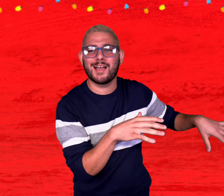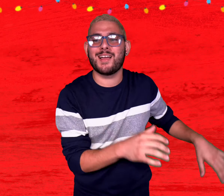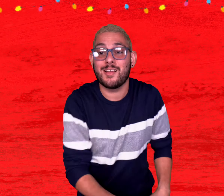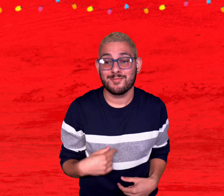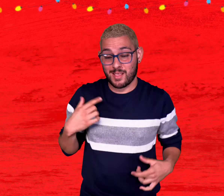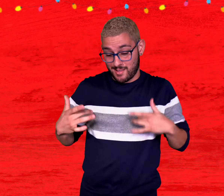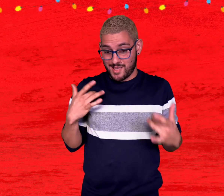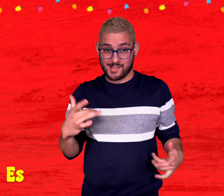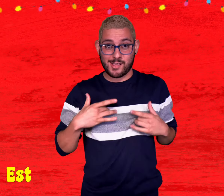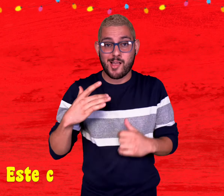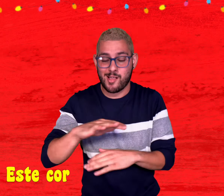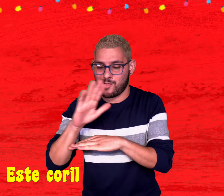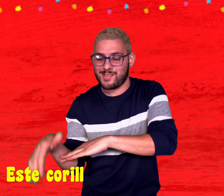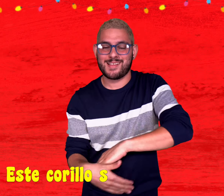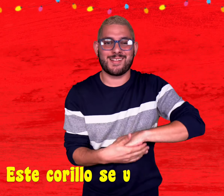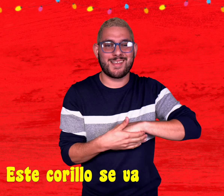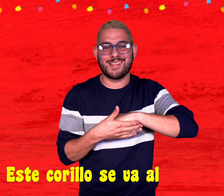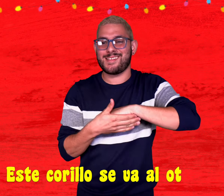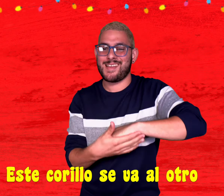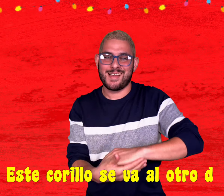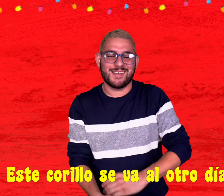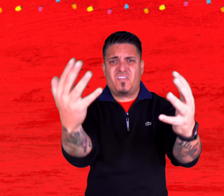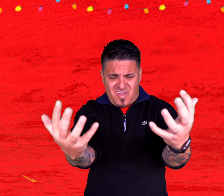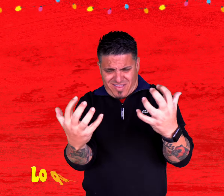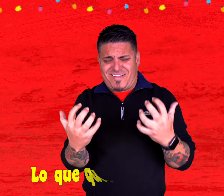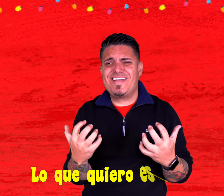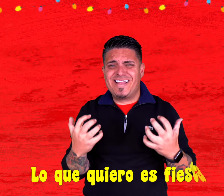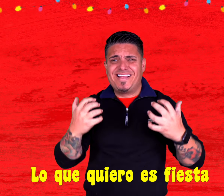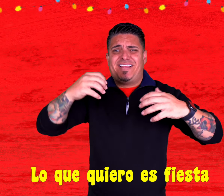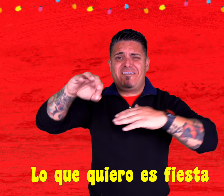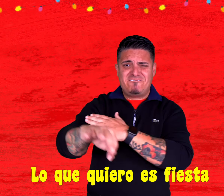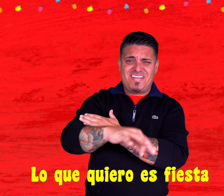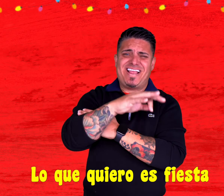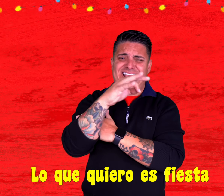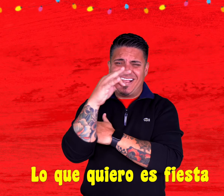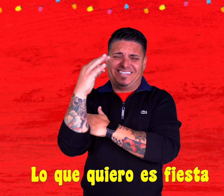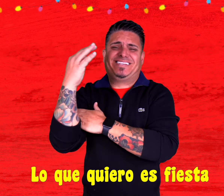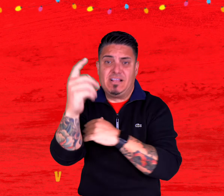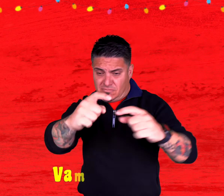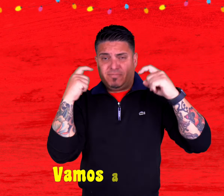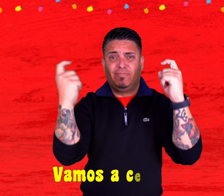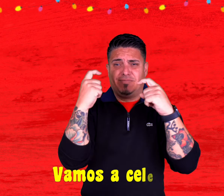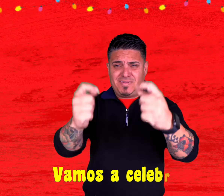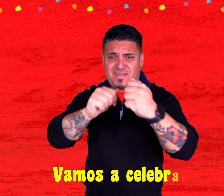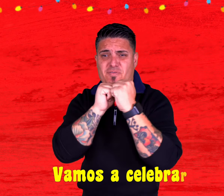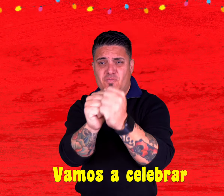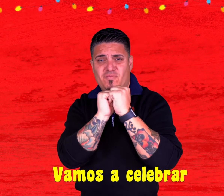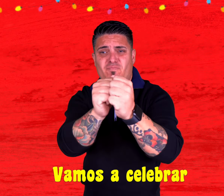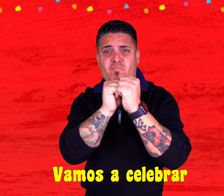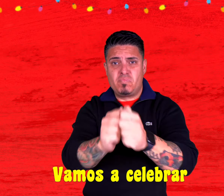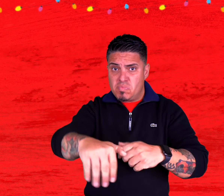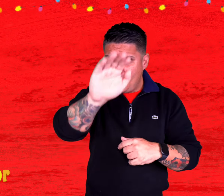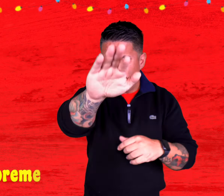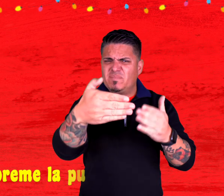quiero alegría, este corillo se va al otro día. Lo que quiero es fiesta, vamos a celebrar, y ábreme la